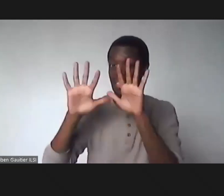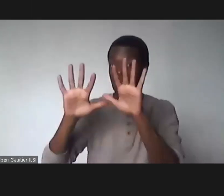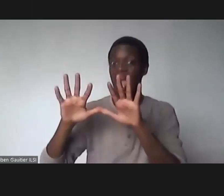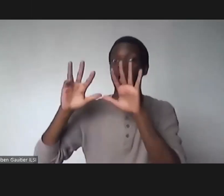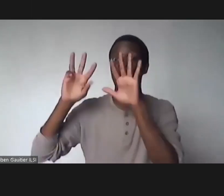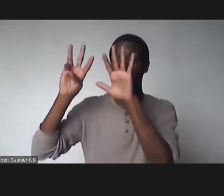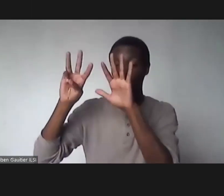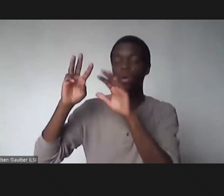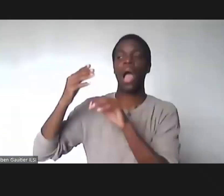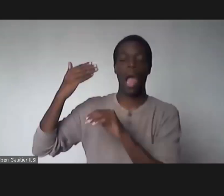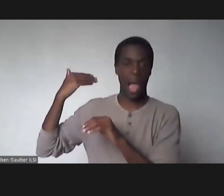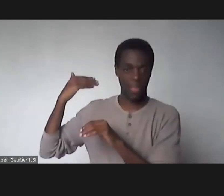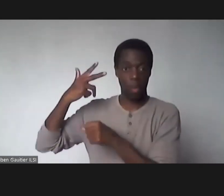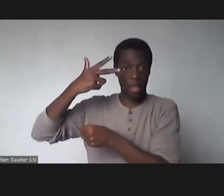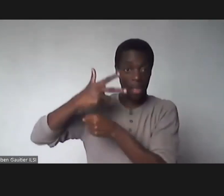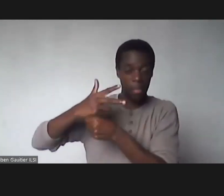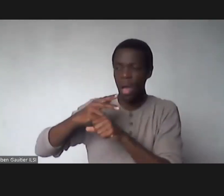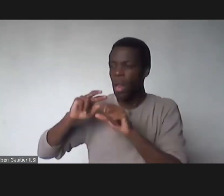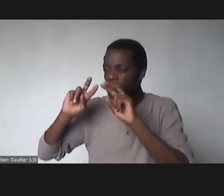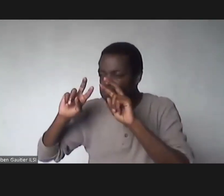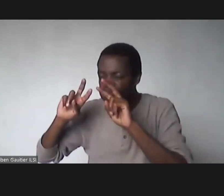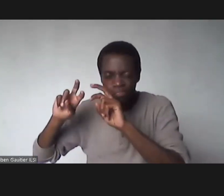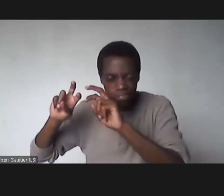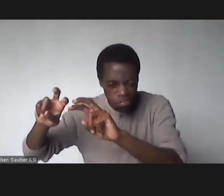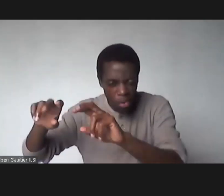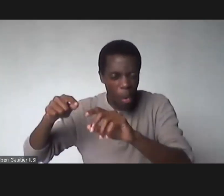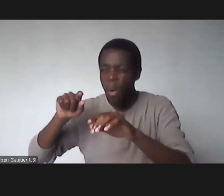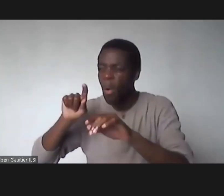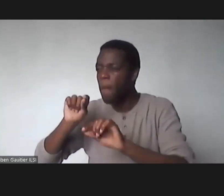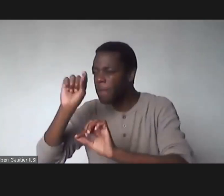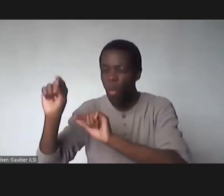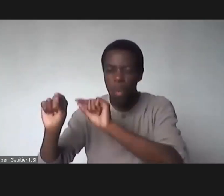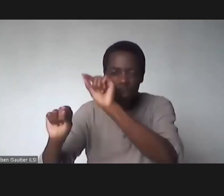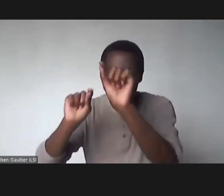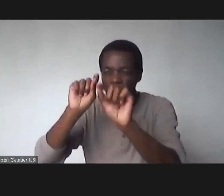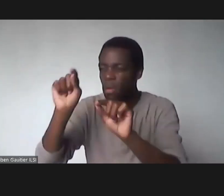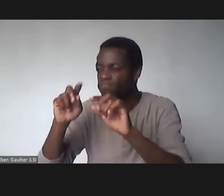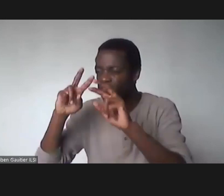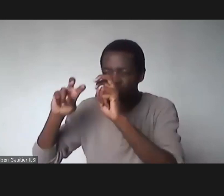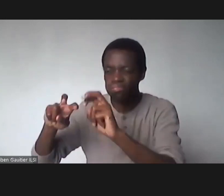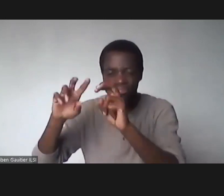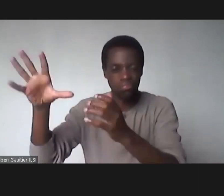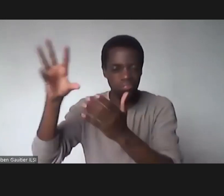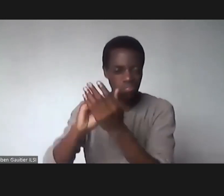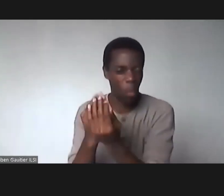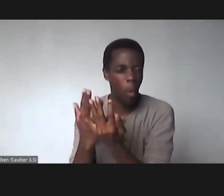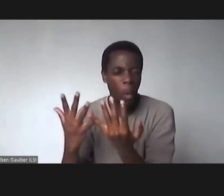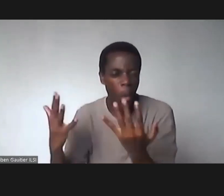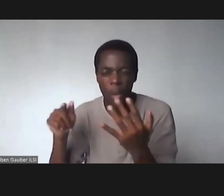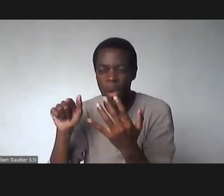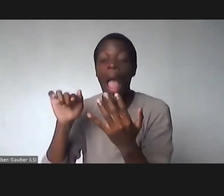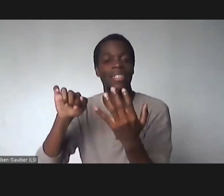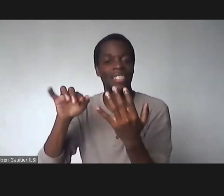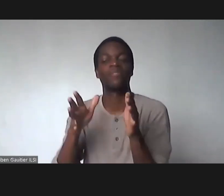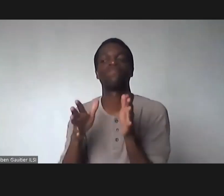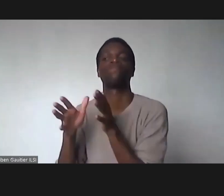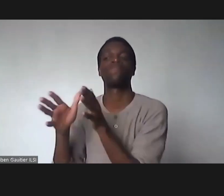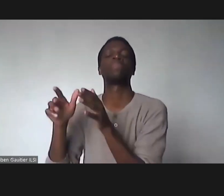de personas con discapacidad. Pero aparte de que nos da toda la desagregación de variables que utiliza el